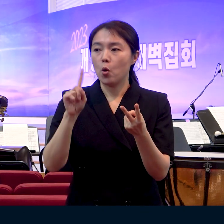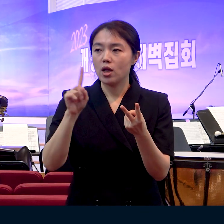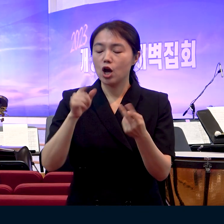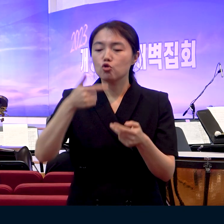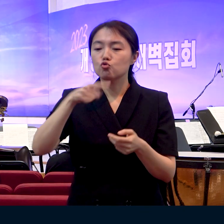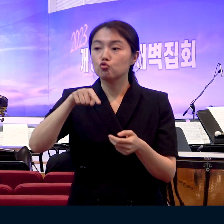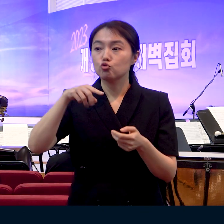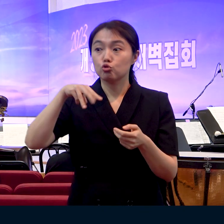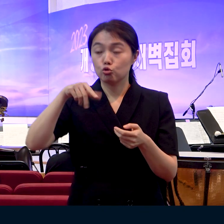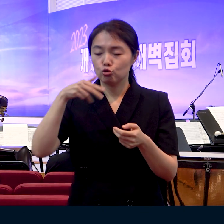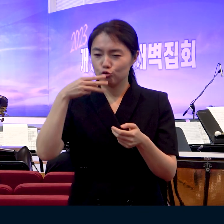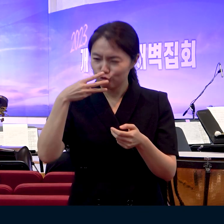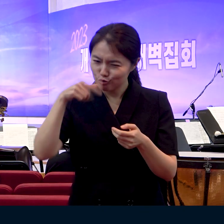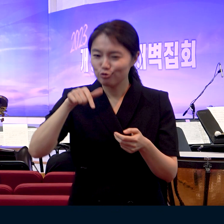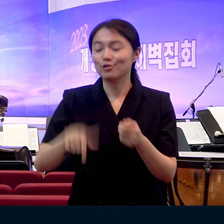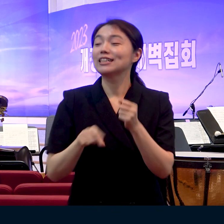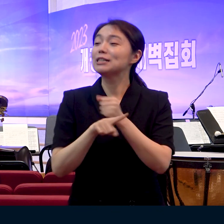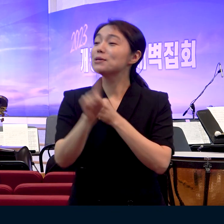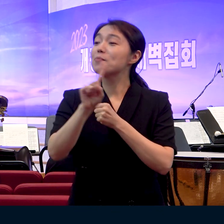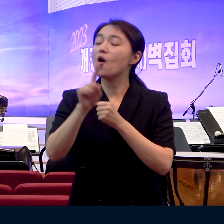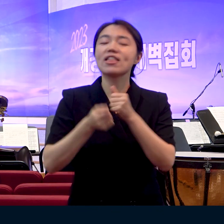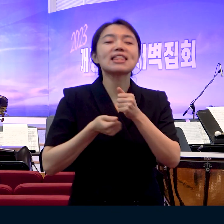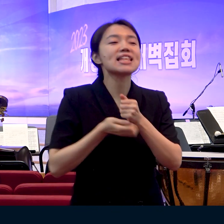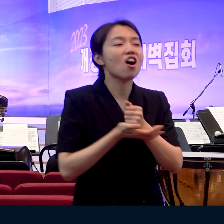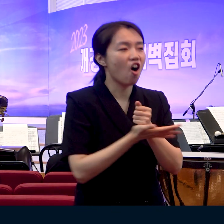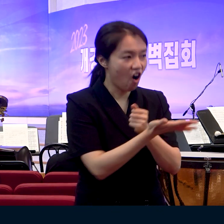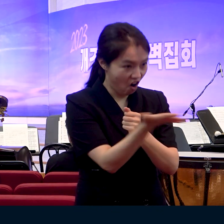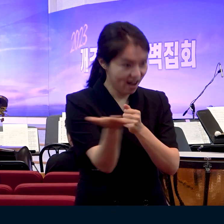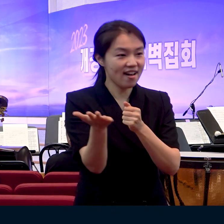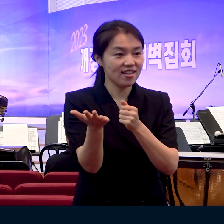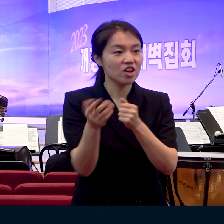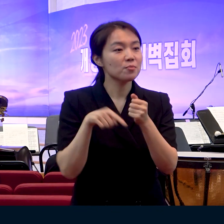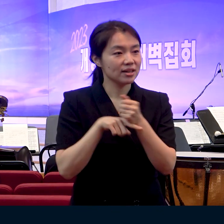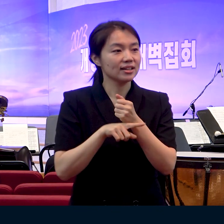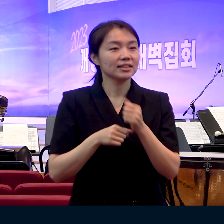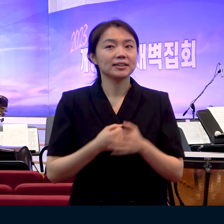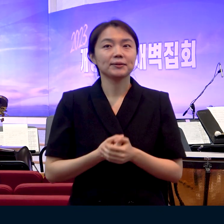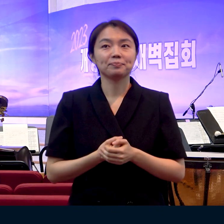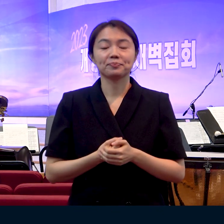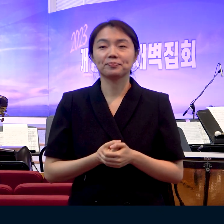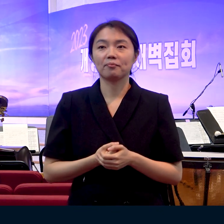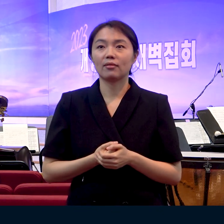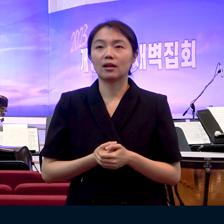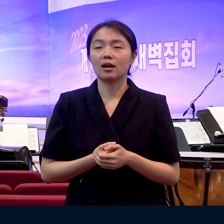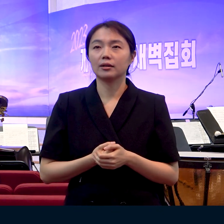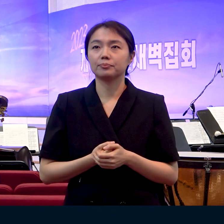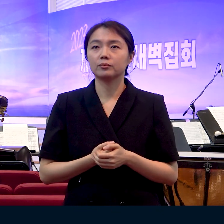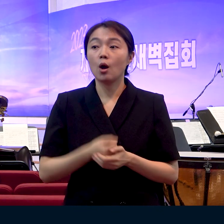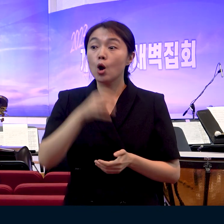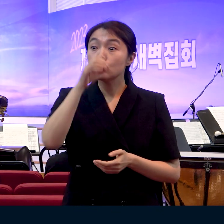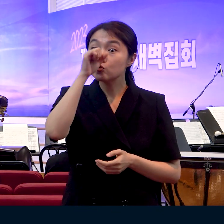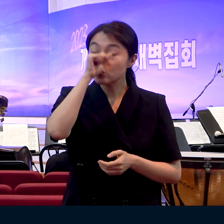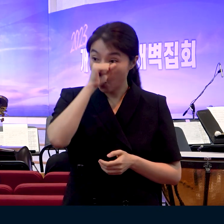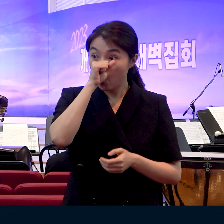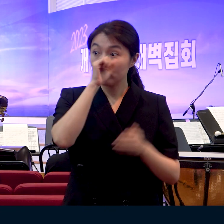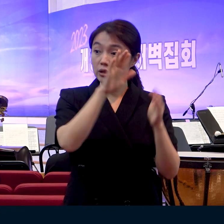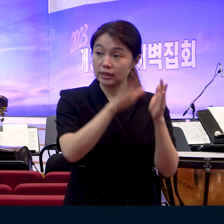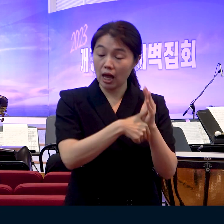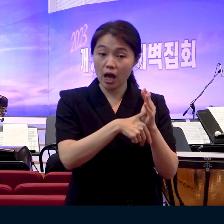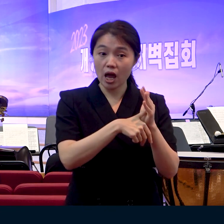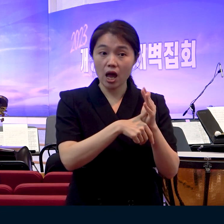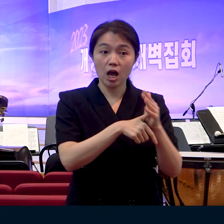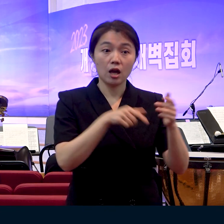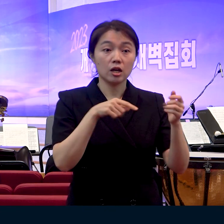바로 영향력을 말합니다. 그건 누룩은 영향력을 말하는 거예요. 그러니까 좋은 경우에 쓰이는 것은